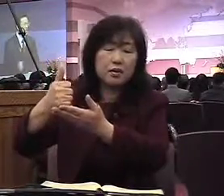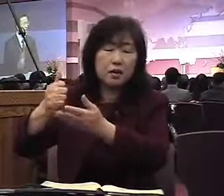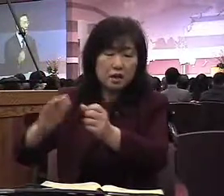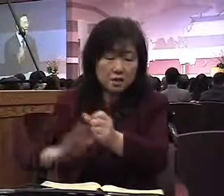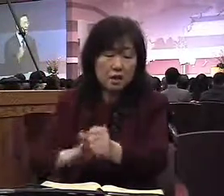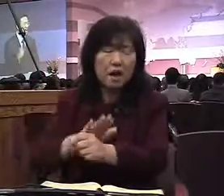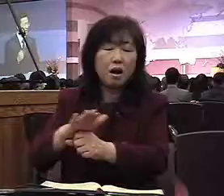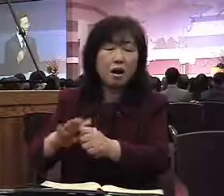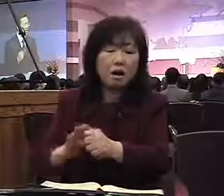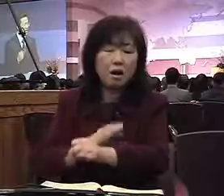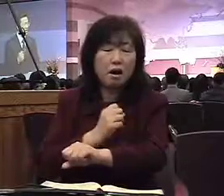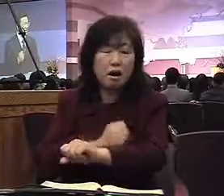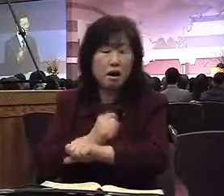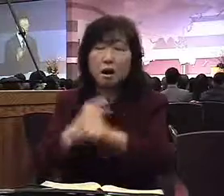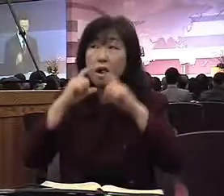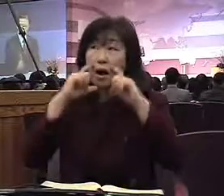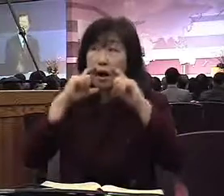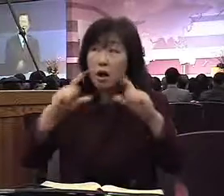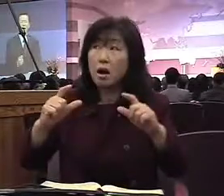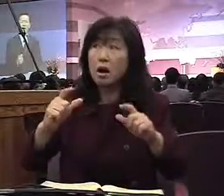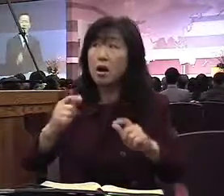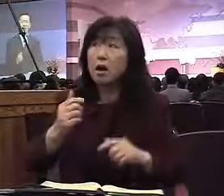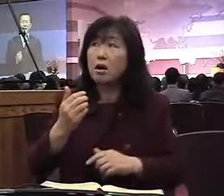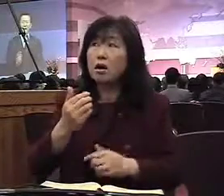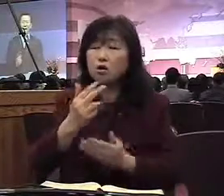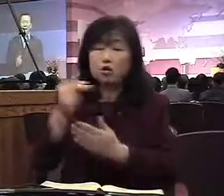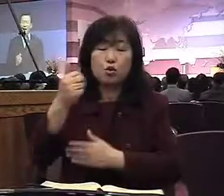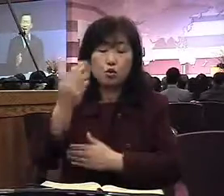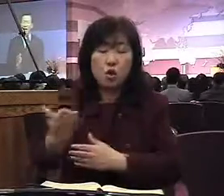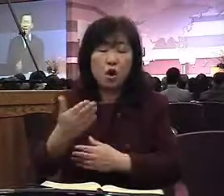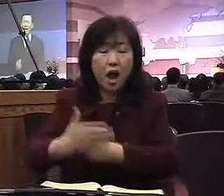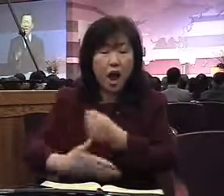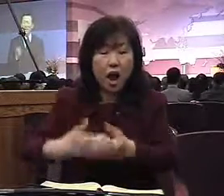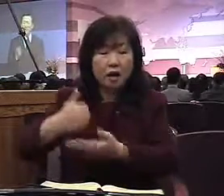하나님을 사랑하라. 주 너희